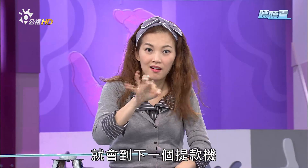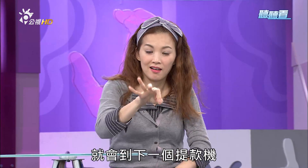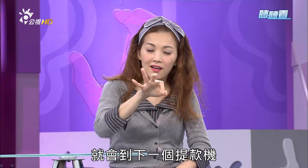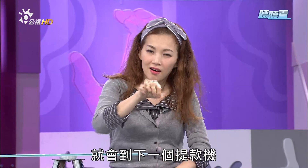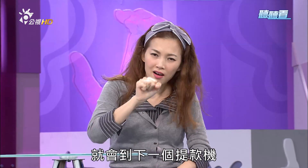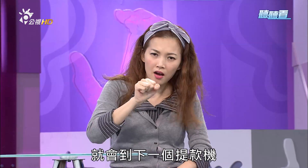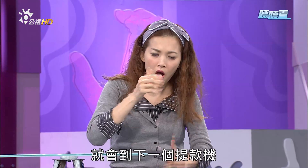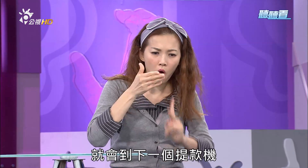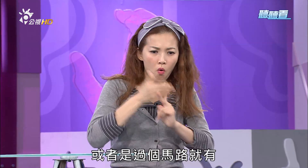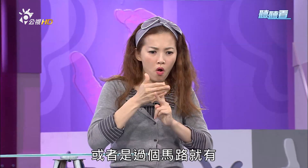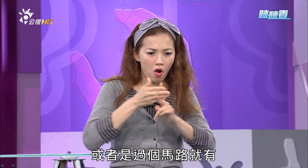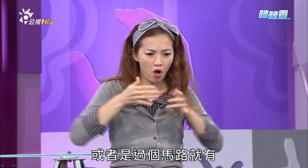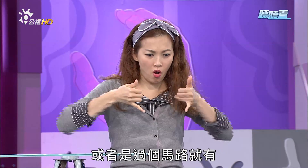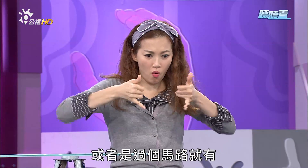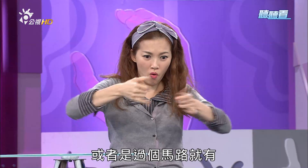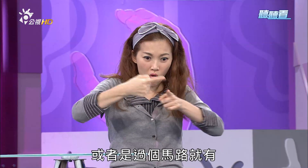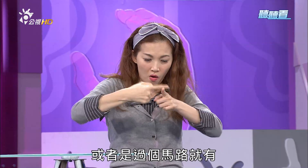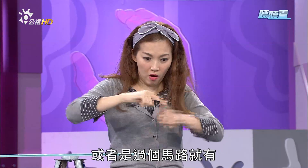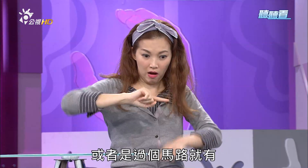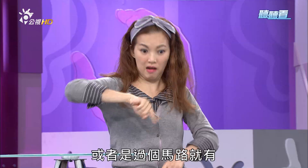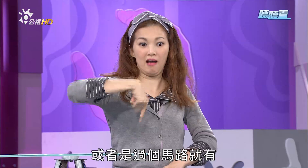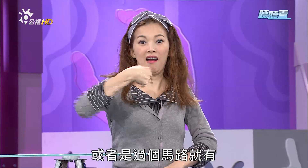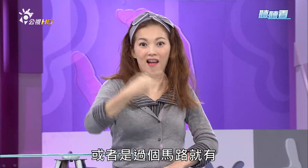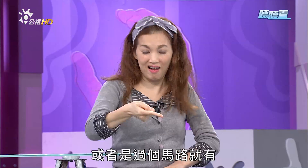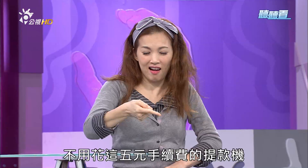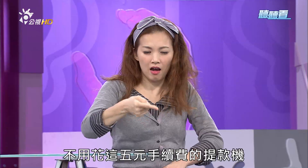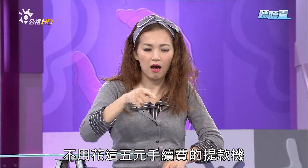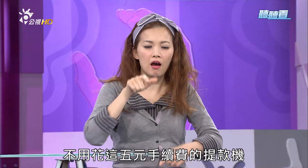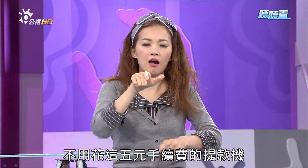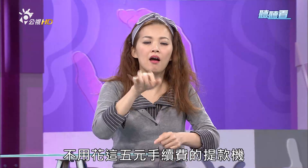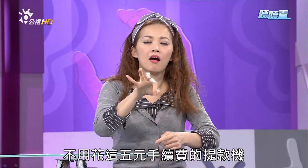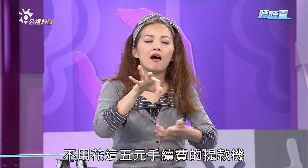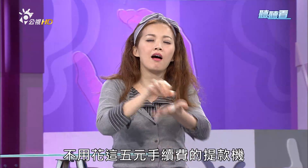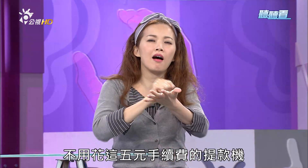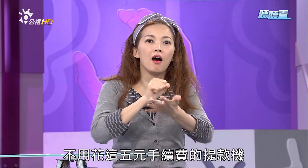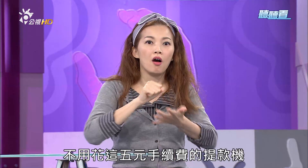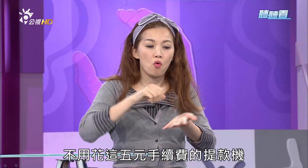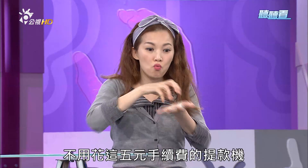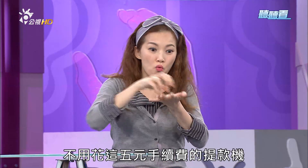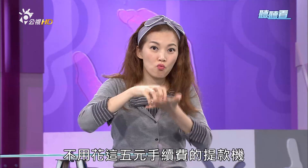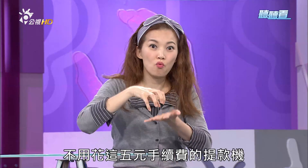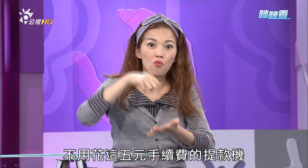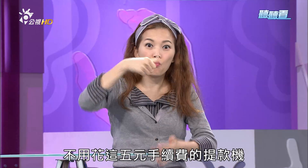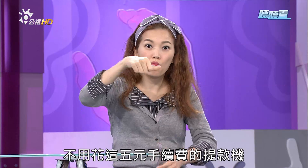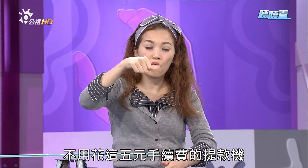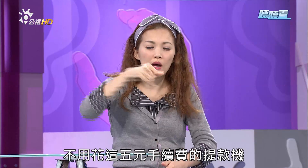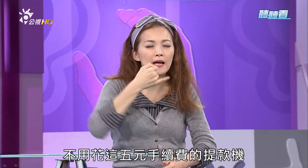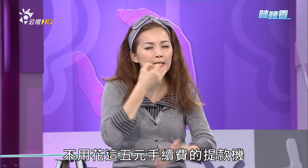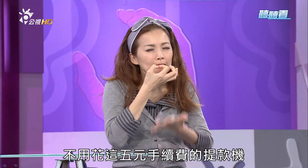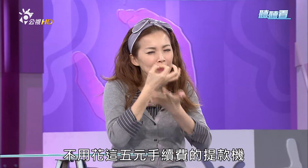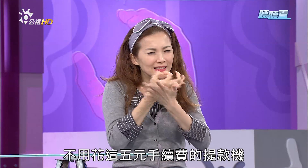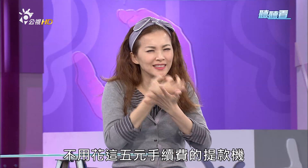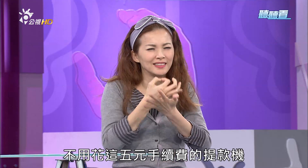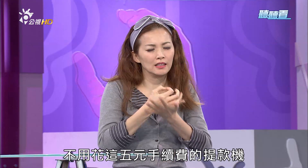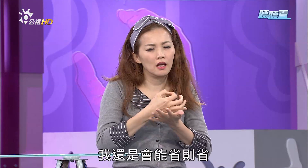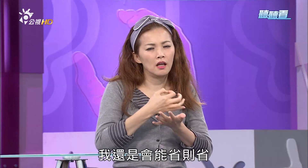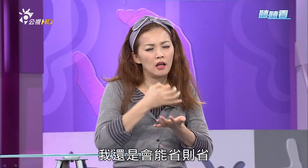机，或者是过个马路，就有不用花这5元手续费的提款机，我还是